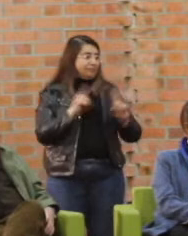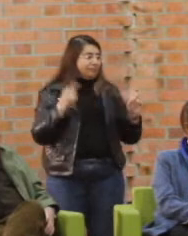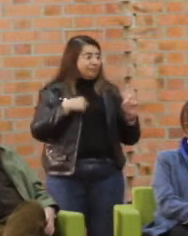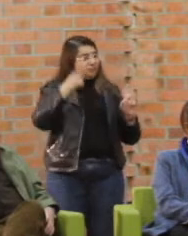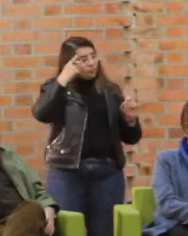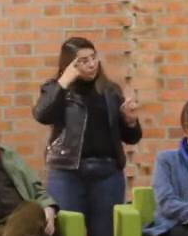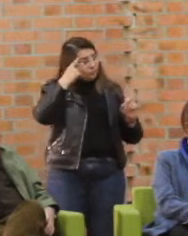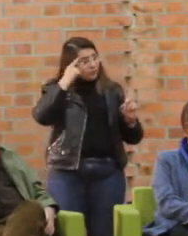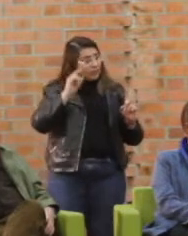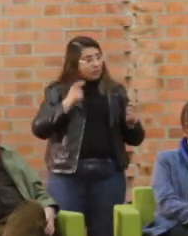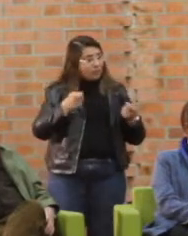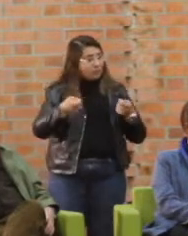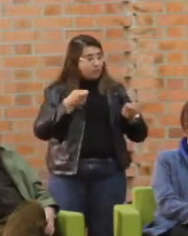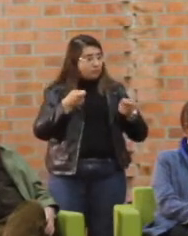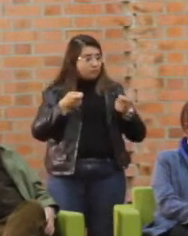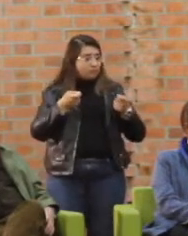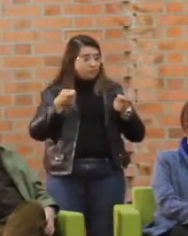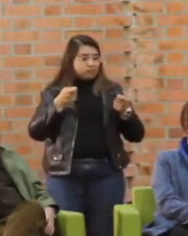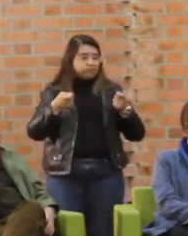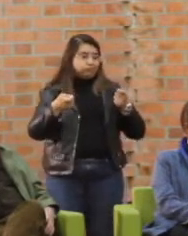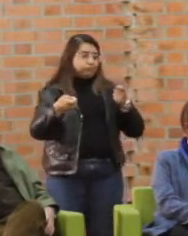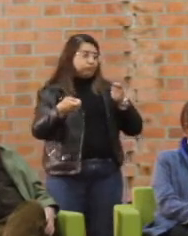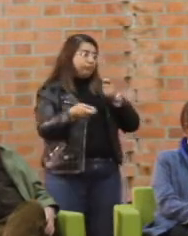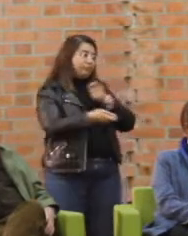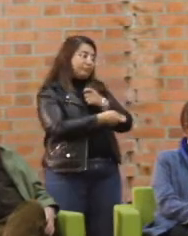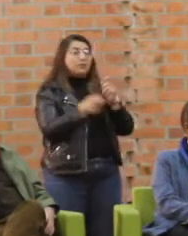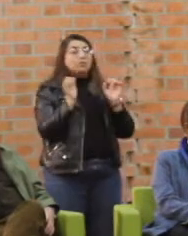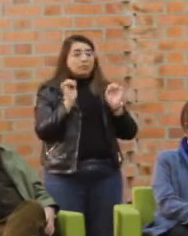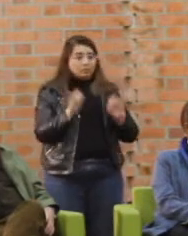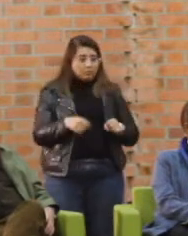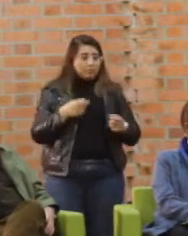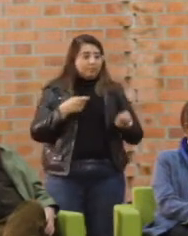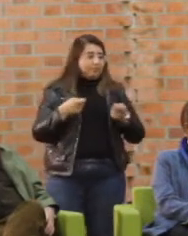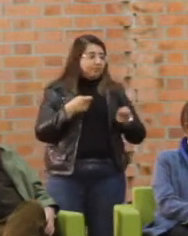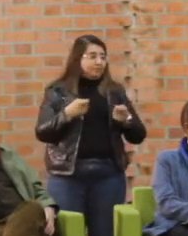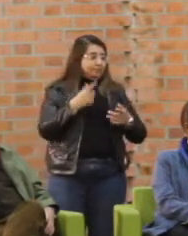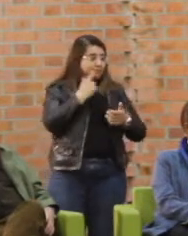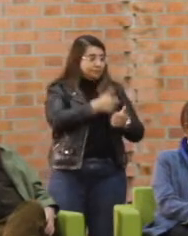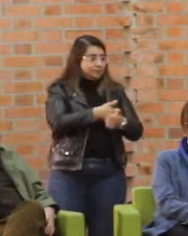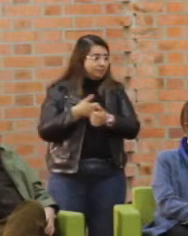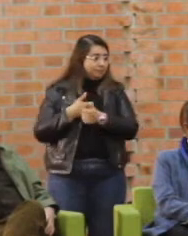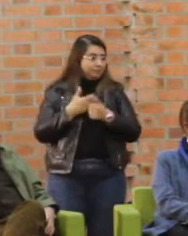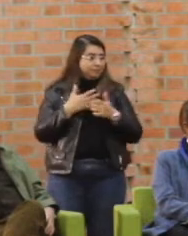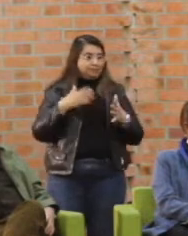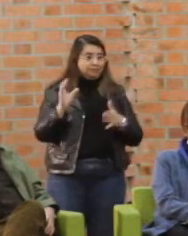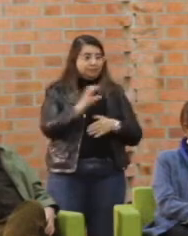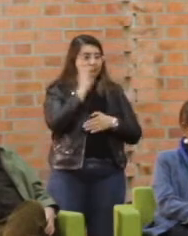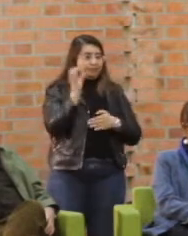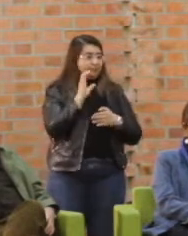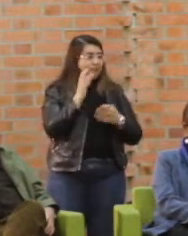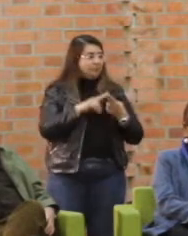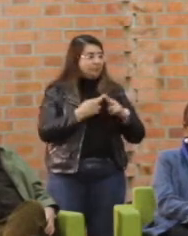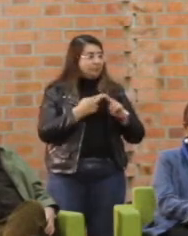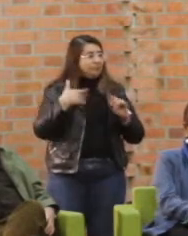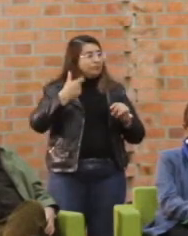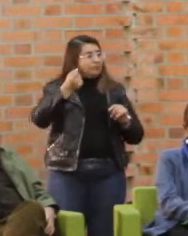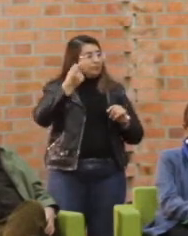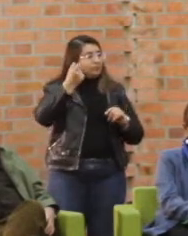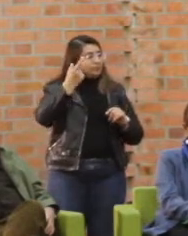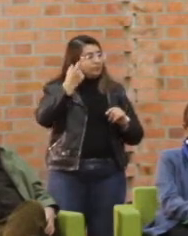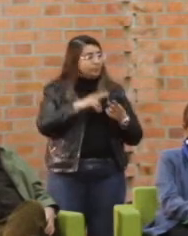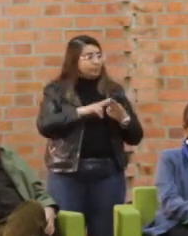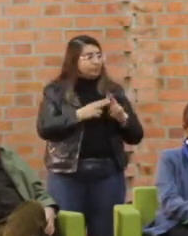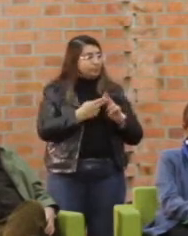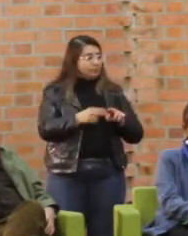digamos que se mueve en cierta ambigüedad que puede ser también esa ambigüedad en la que se mueve la sociedad colombiana porque entendemos que la mayor parte